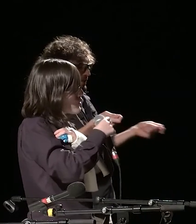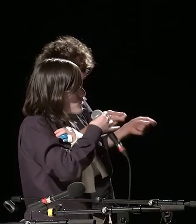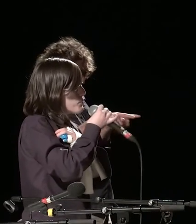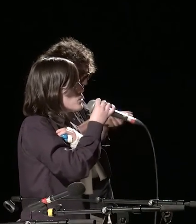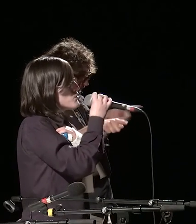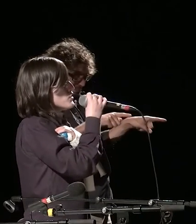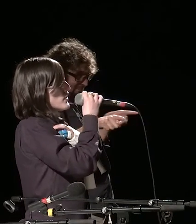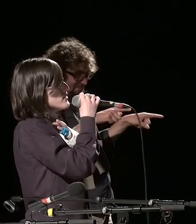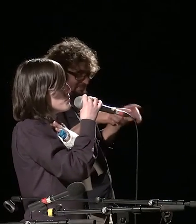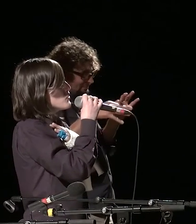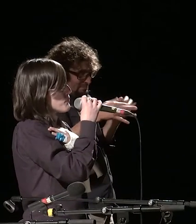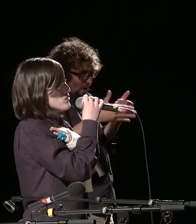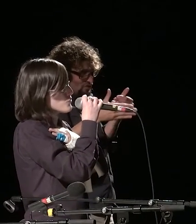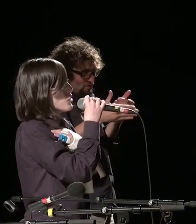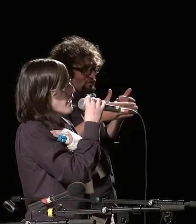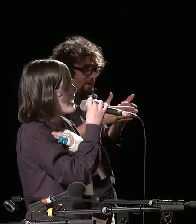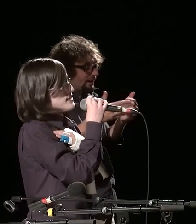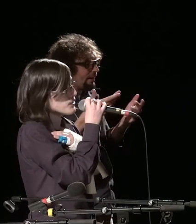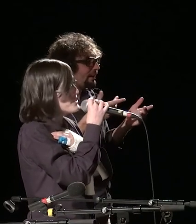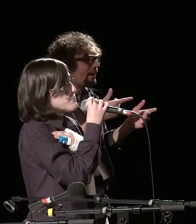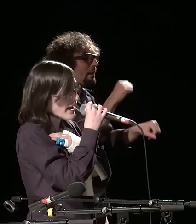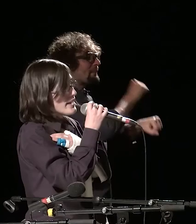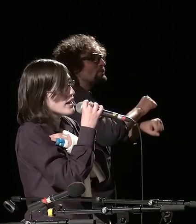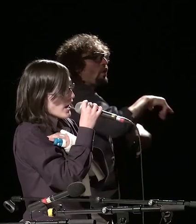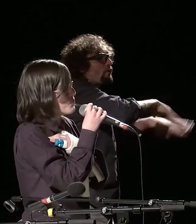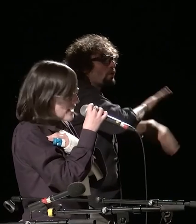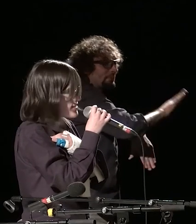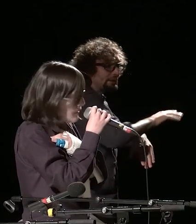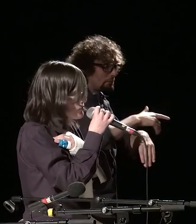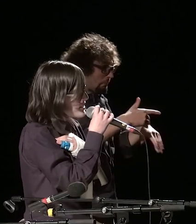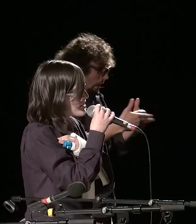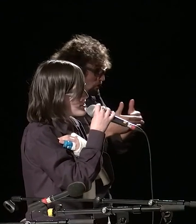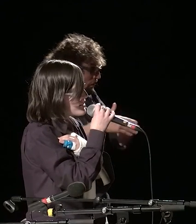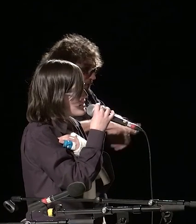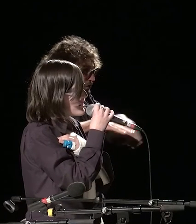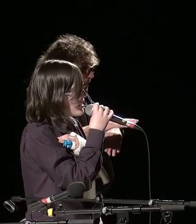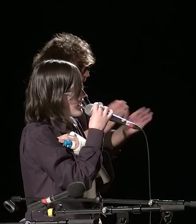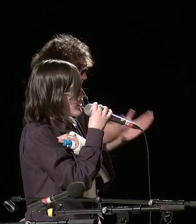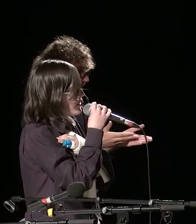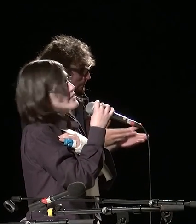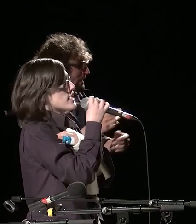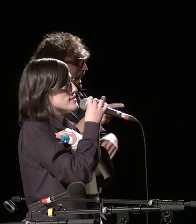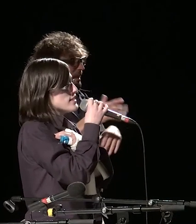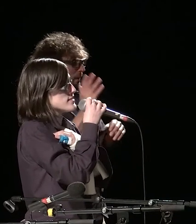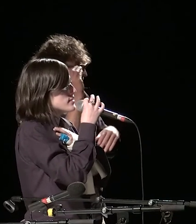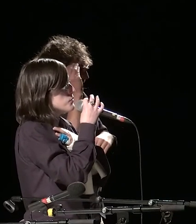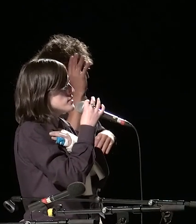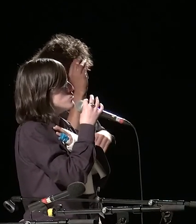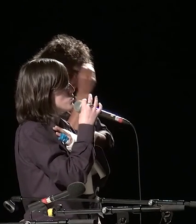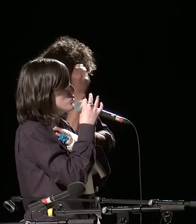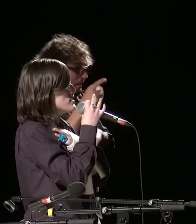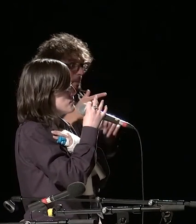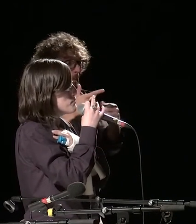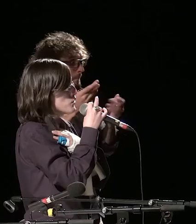les prisons et les hôpitaux fonctionnent, enfin, les hôpitaux et les prisons fonctionnent pareil, c'est panoptique pareil. Un hôpital, c'est panoptique. C'est un système, c'est un